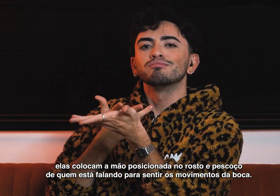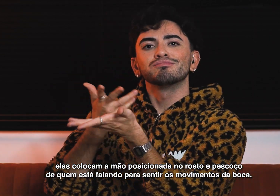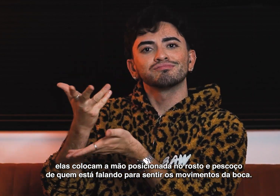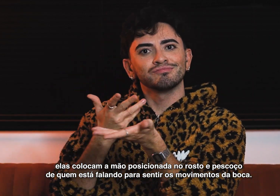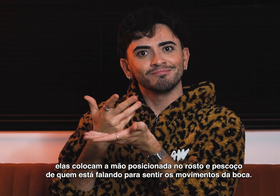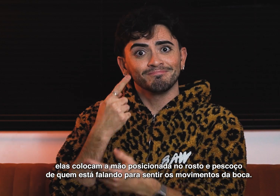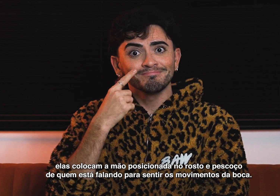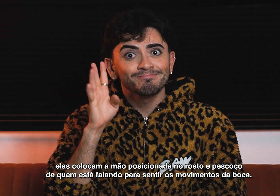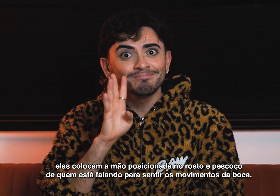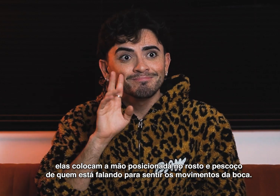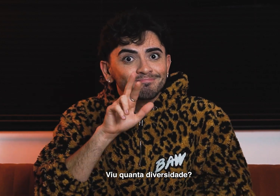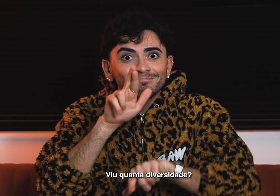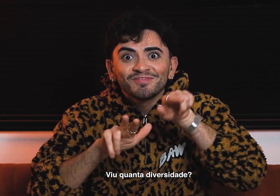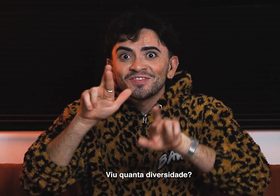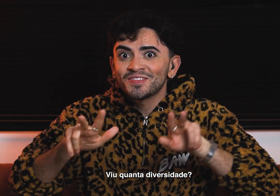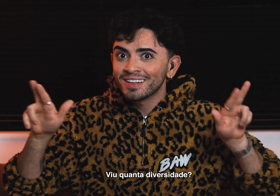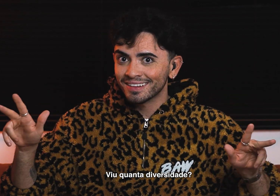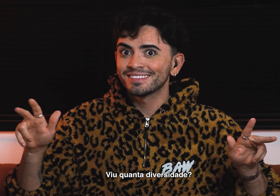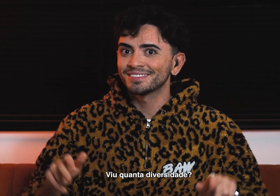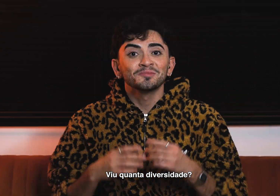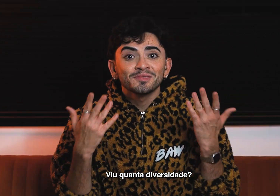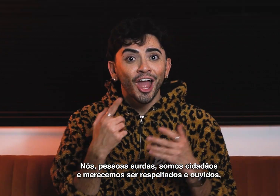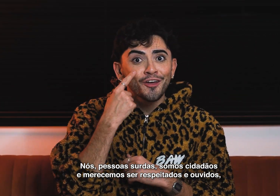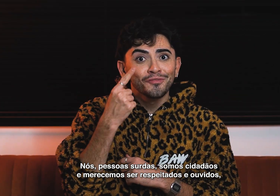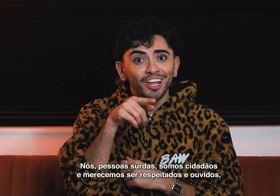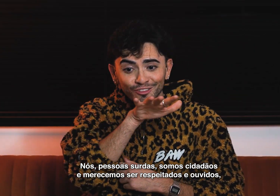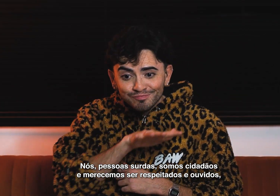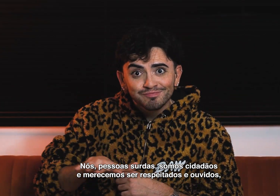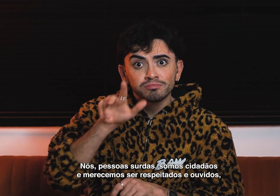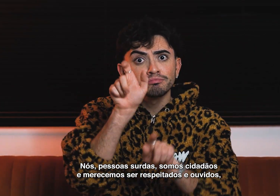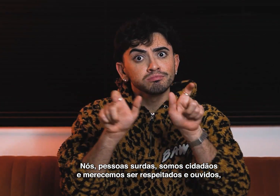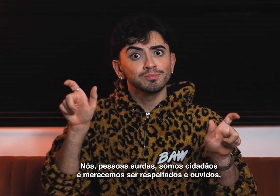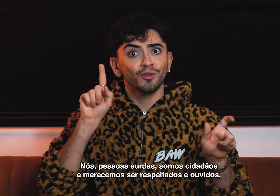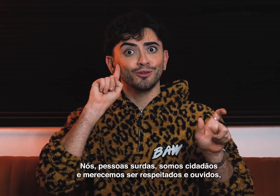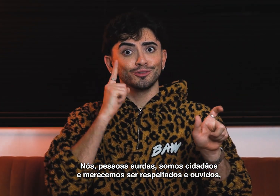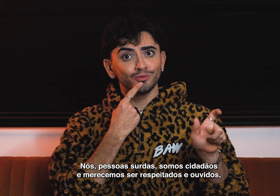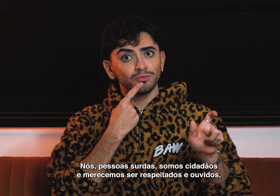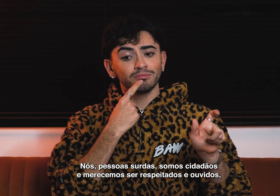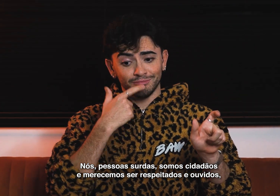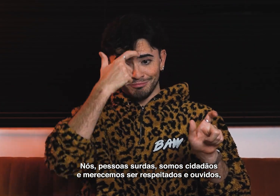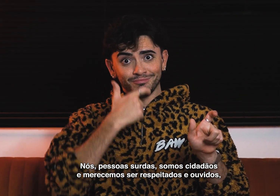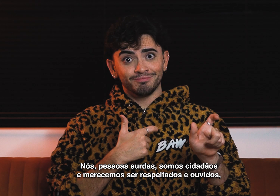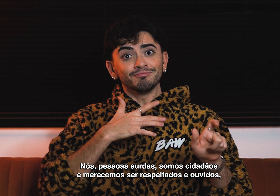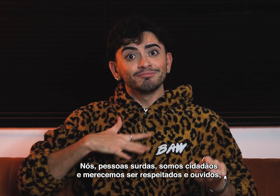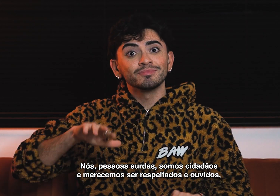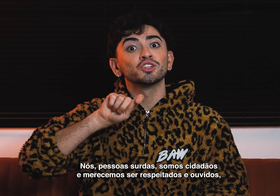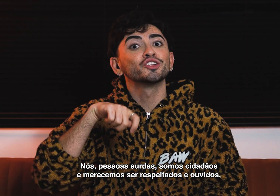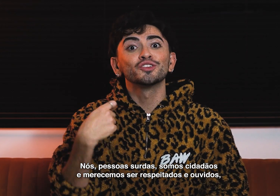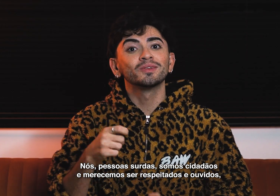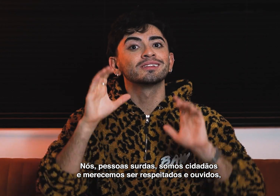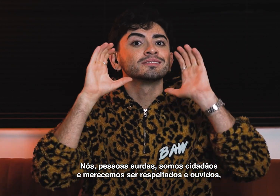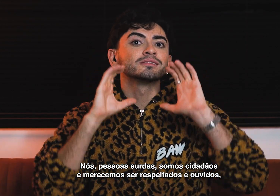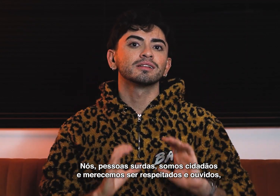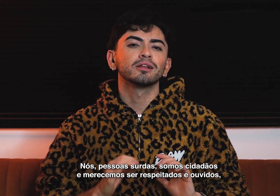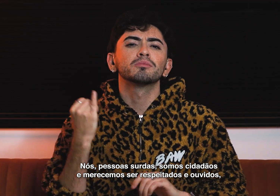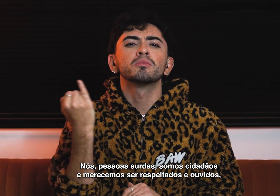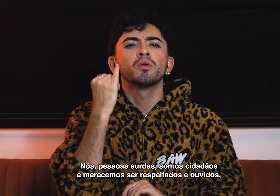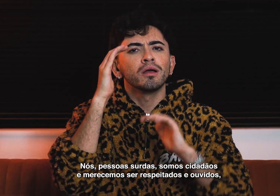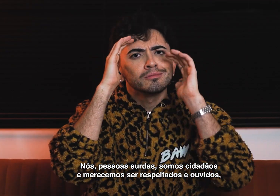os movimentos da boca. Viu quanta diversidade? Nós, pessoas surdas, somos cidadãos e merecemos ser